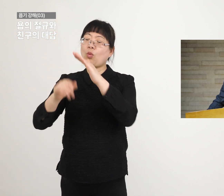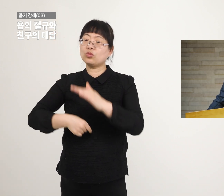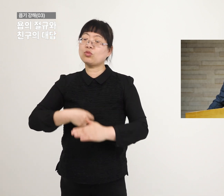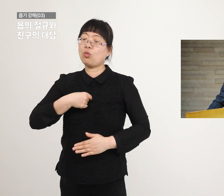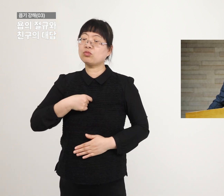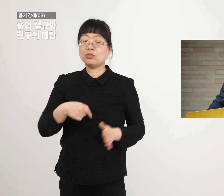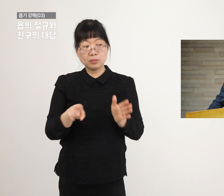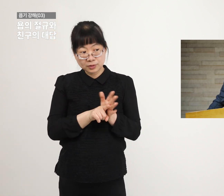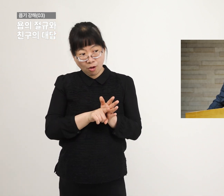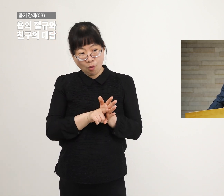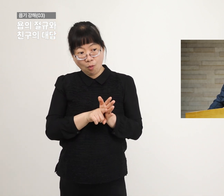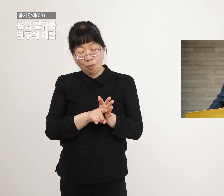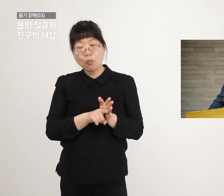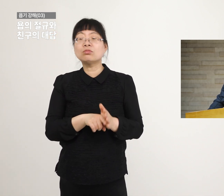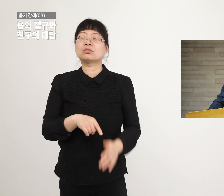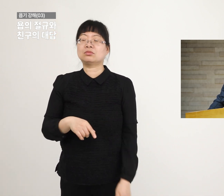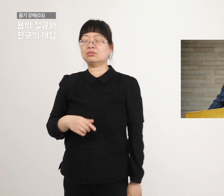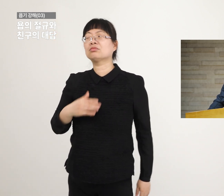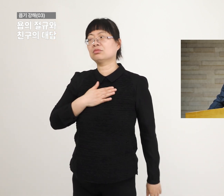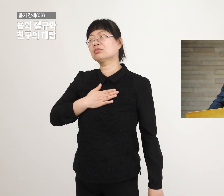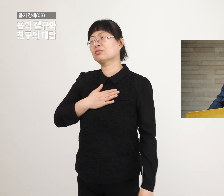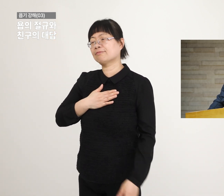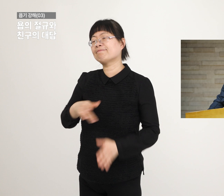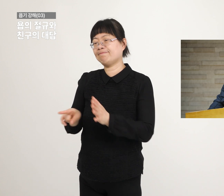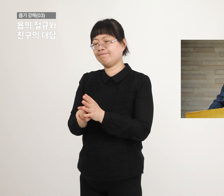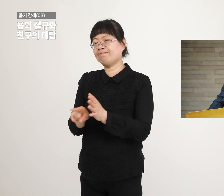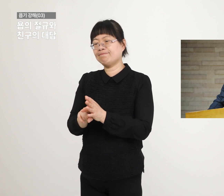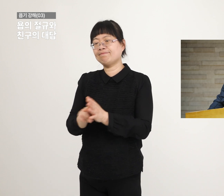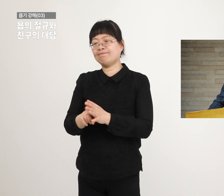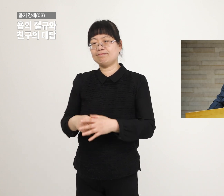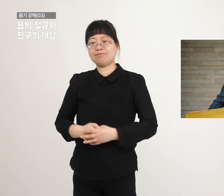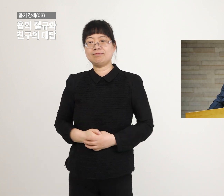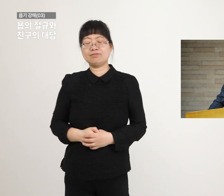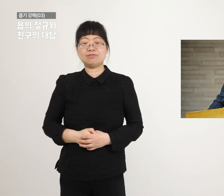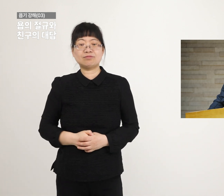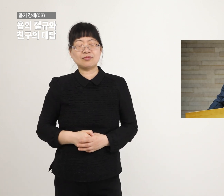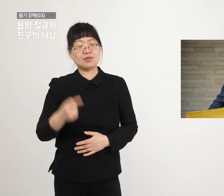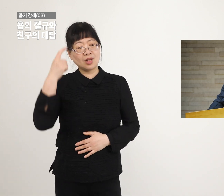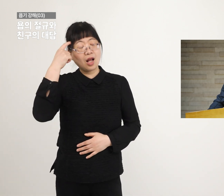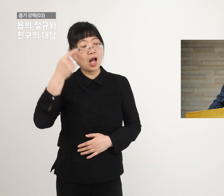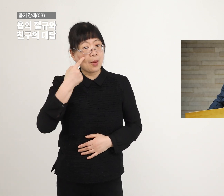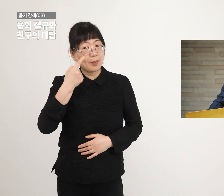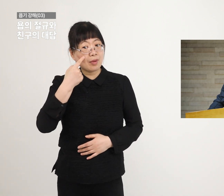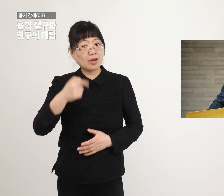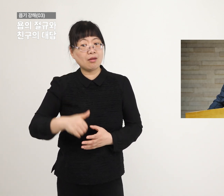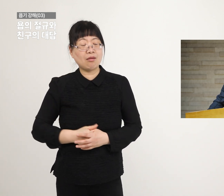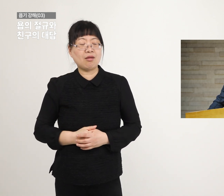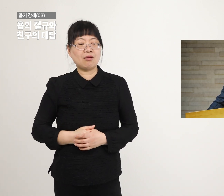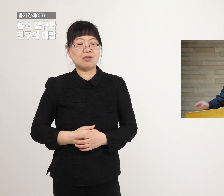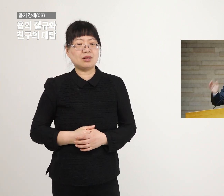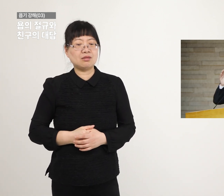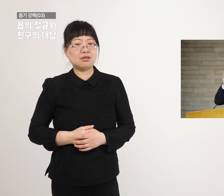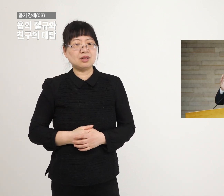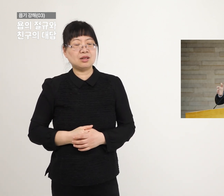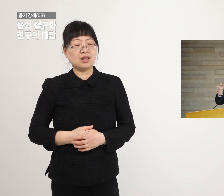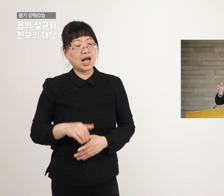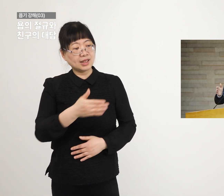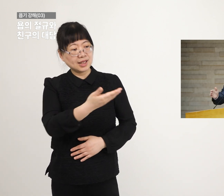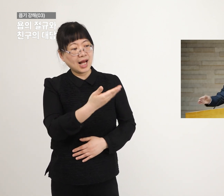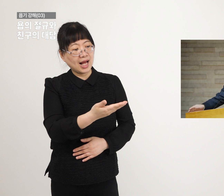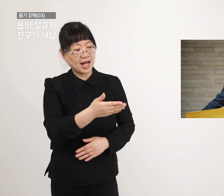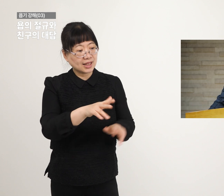거 믿지? 안 믿지. 그럼 생각해봐. 자네의